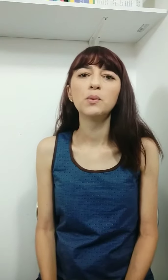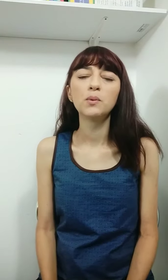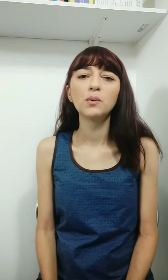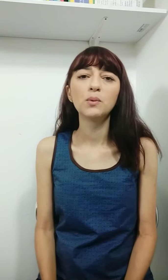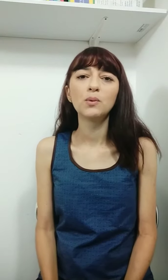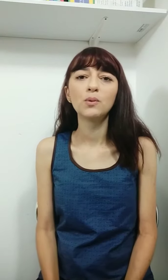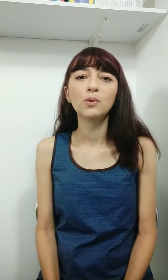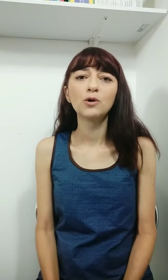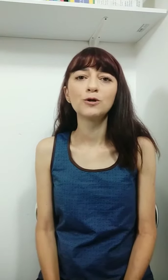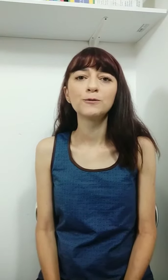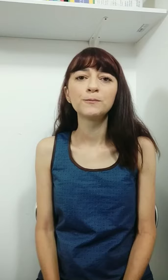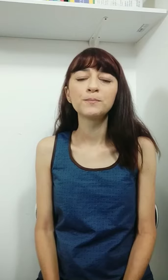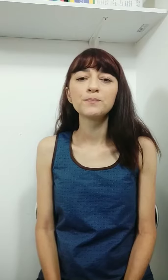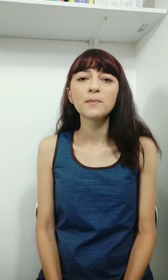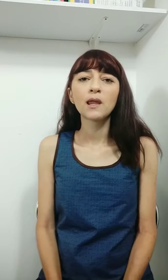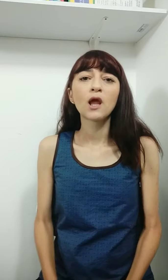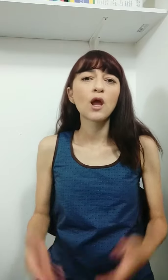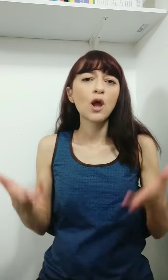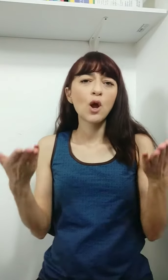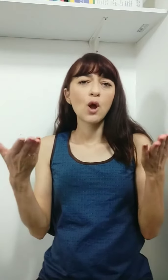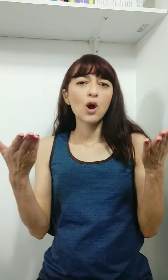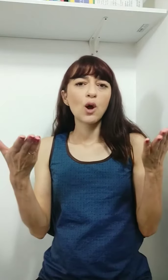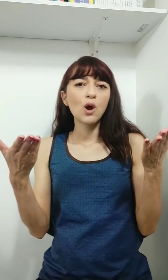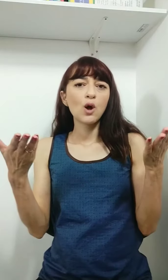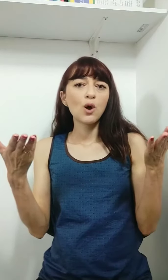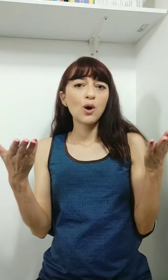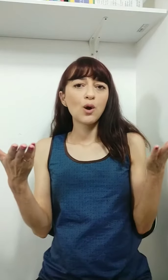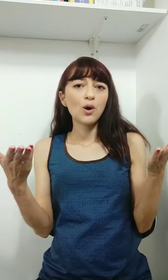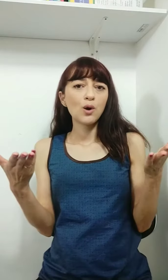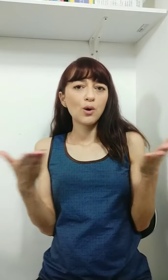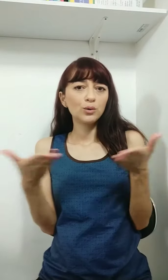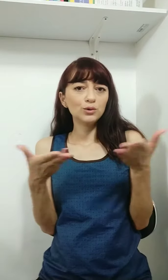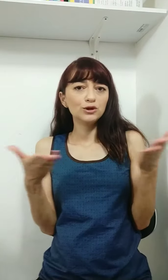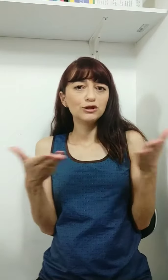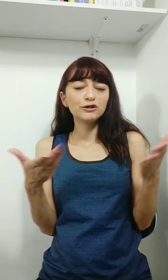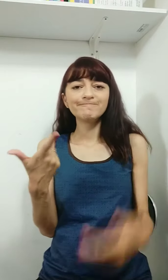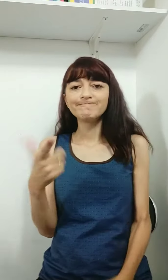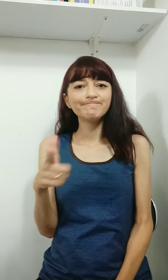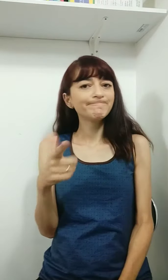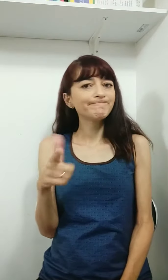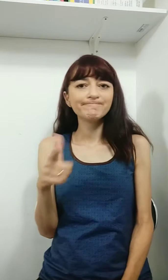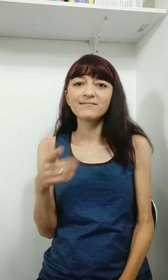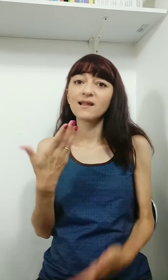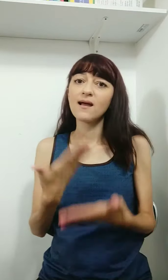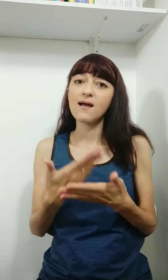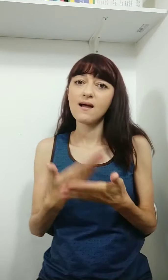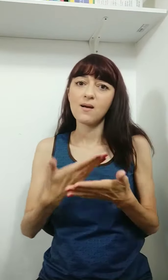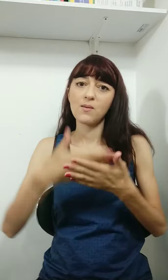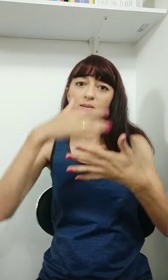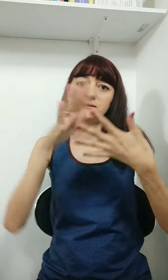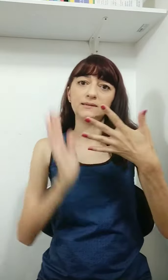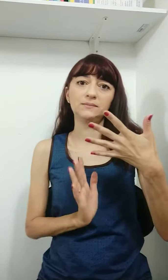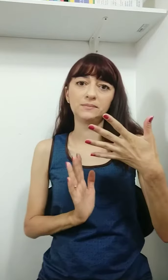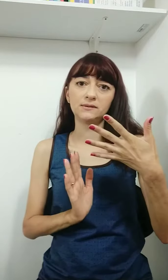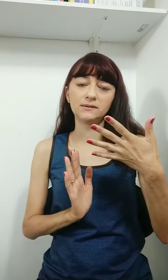falar dessa ação, você adiciona a expressão facial da negação, ok? Olha só, hoje não tem aula de Libras.